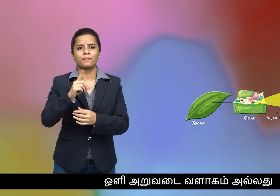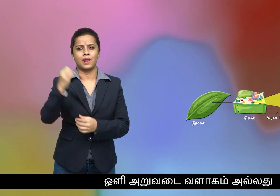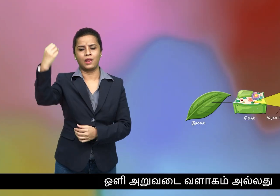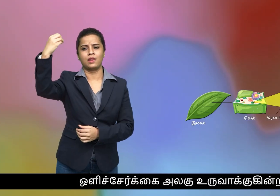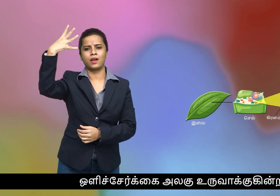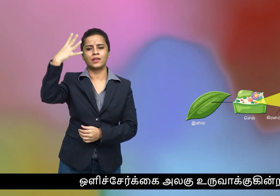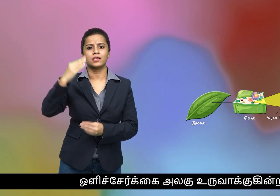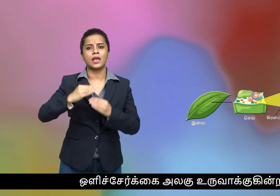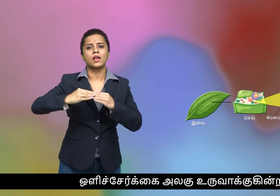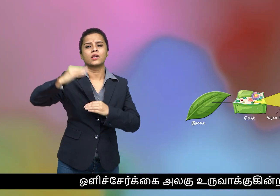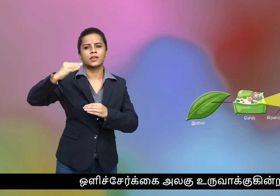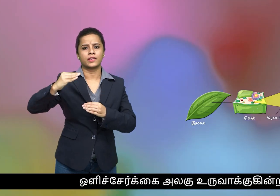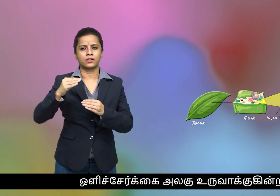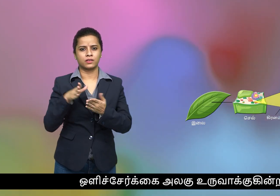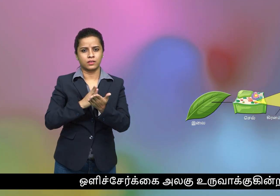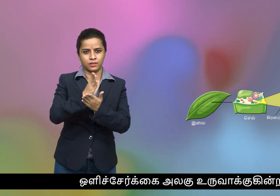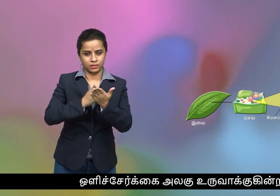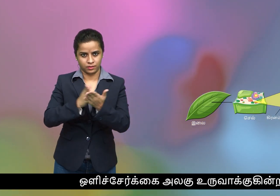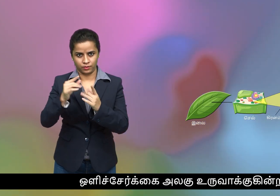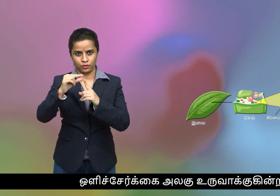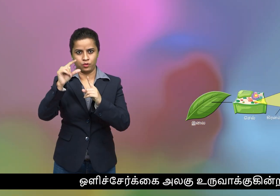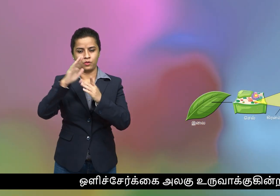அல்லது ஒளி சேர்க்கை அலகு உருவாக்குகின்றன.